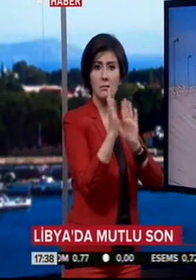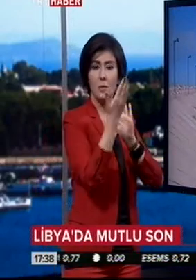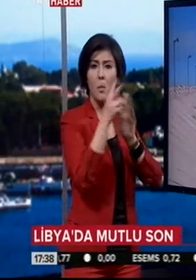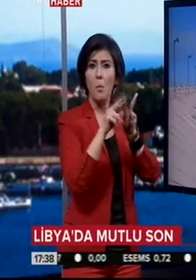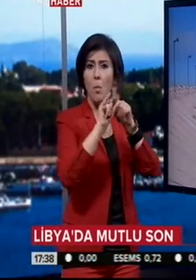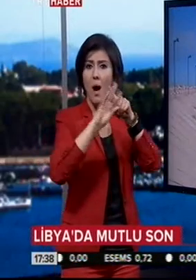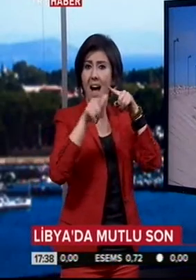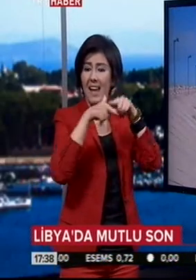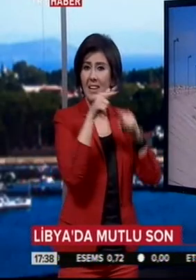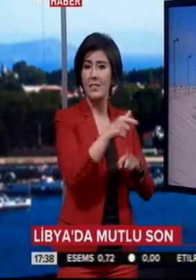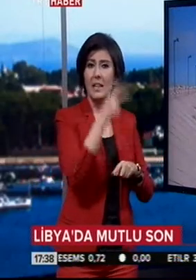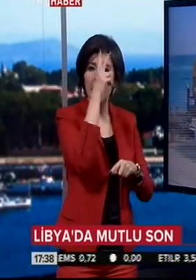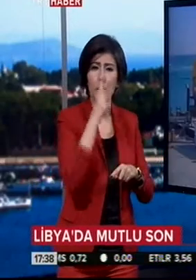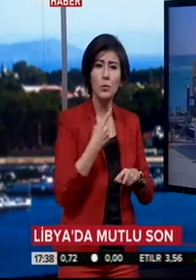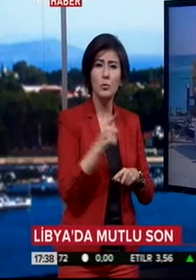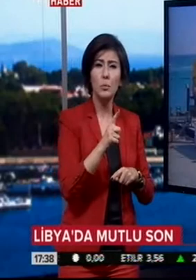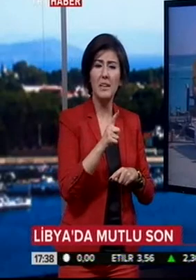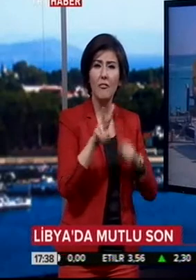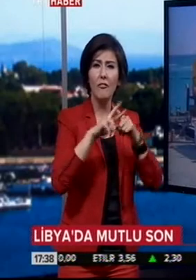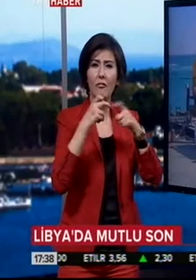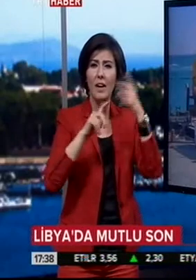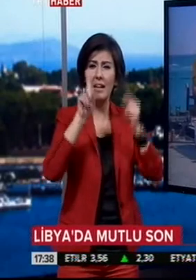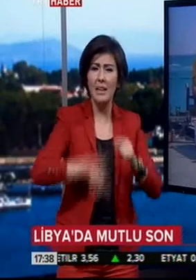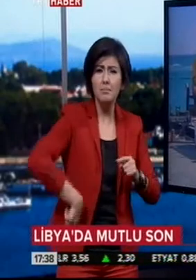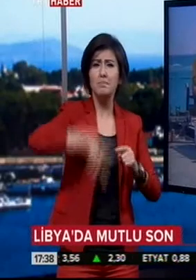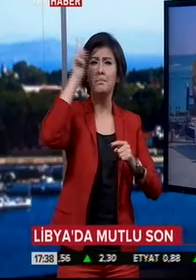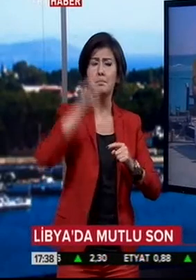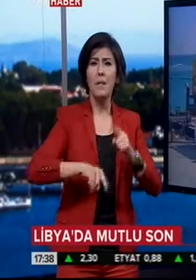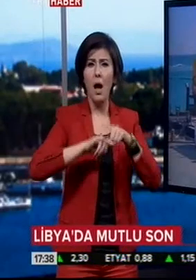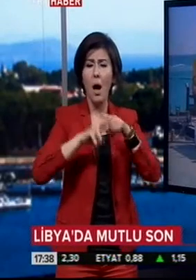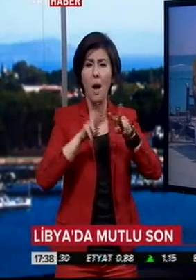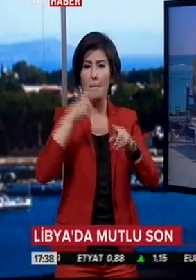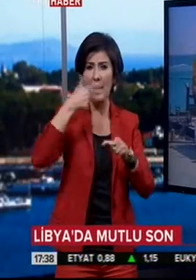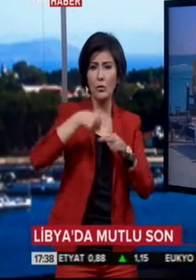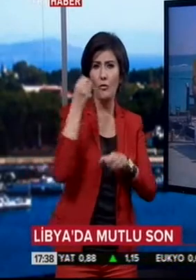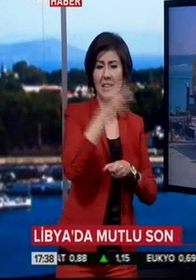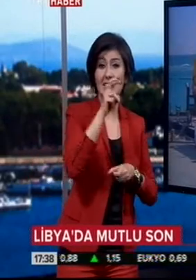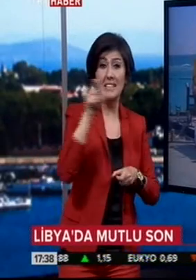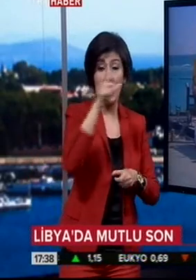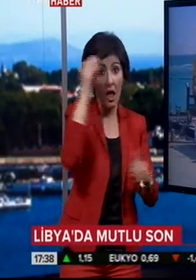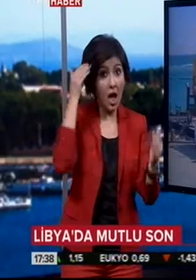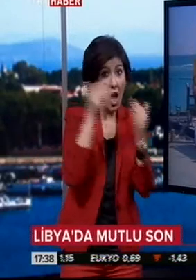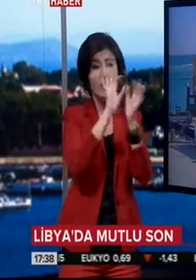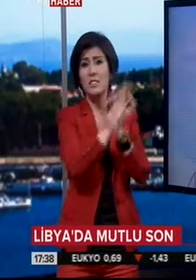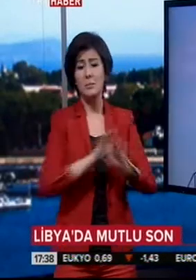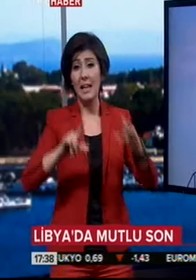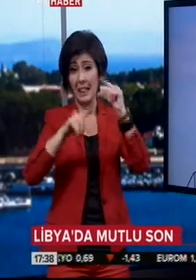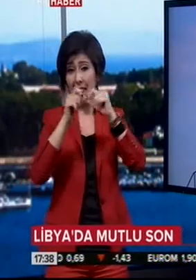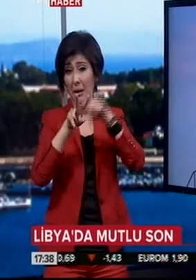günde 200 bin varil ham petrol verilecek. 8 aylık anlaşmazlık Libya'nın